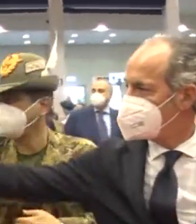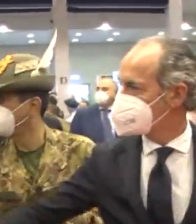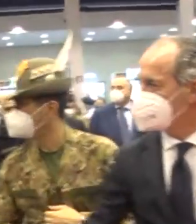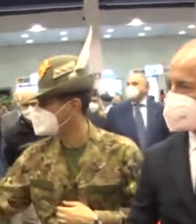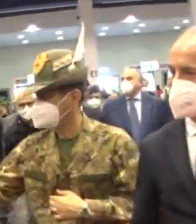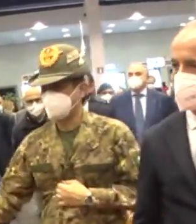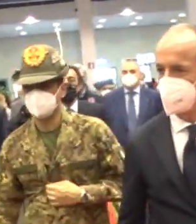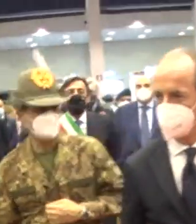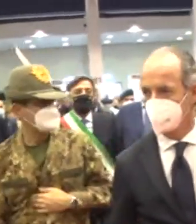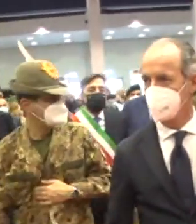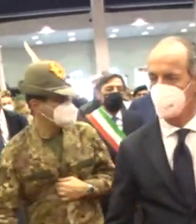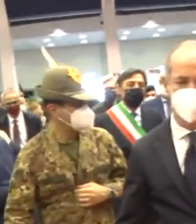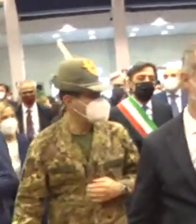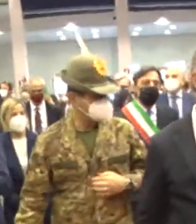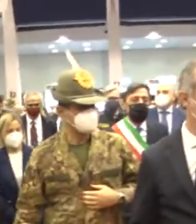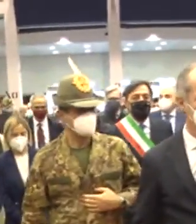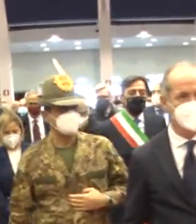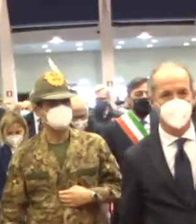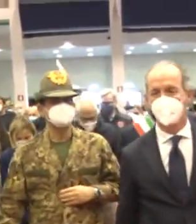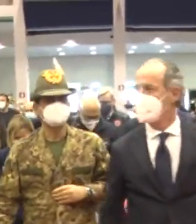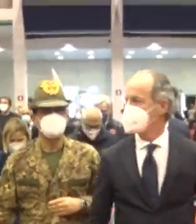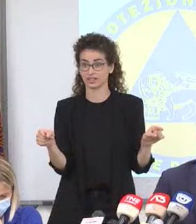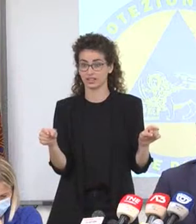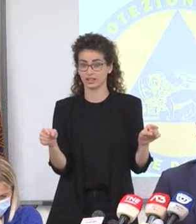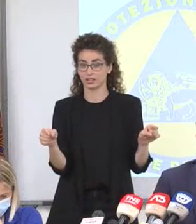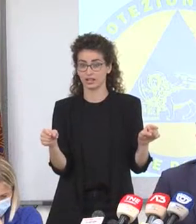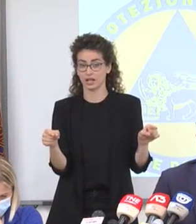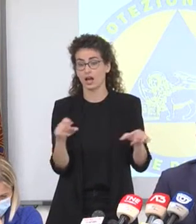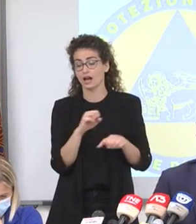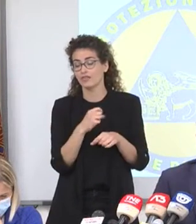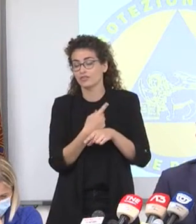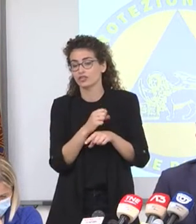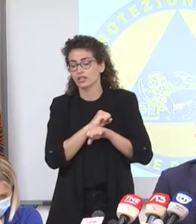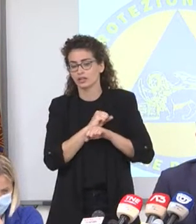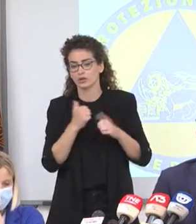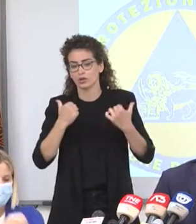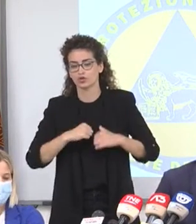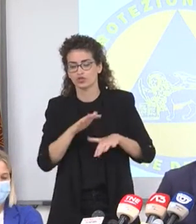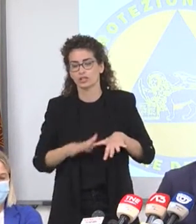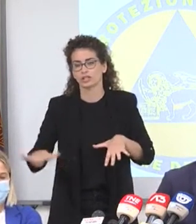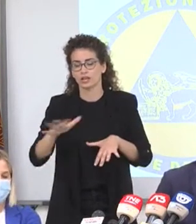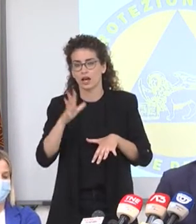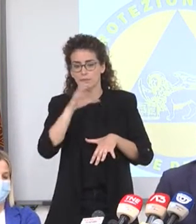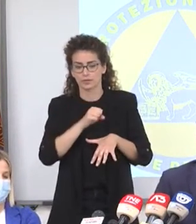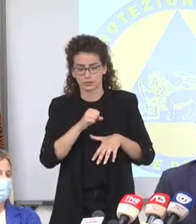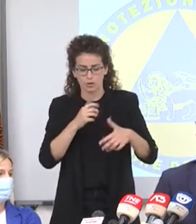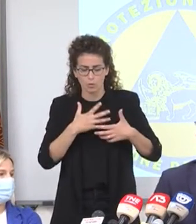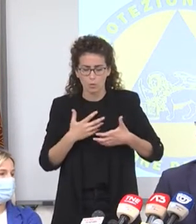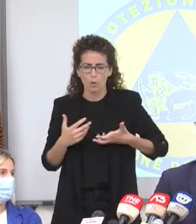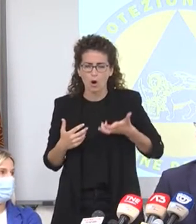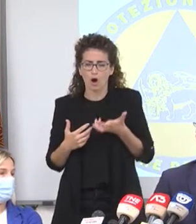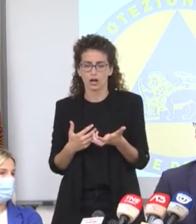secondo zaia ha premiato il veneto e cittadini hanno capito che tu lo fai col cuore fi